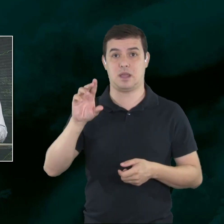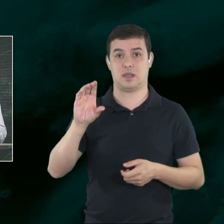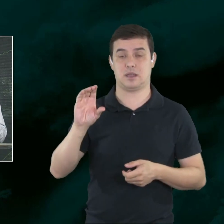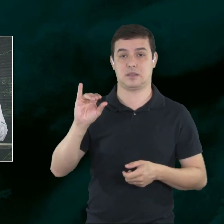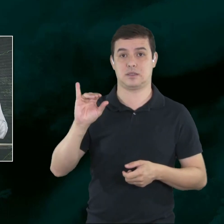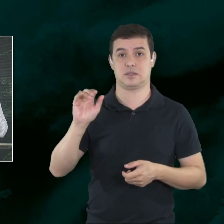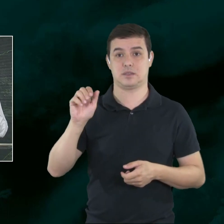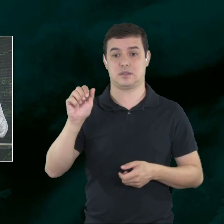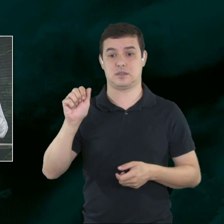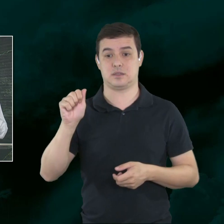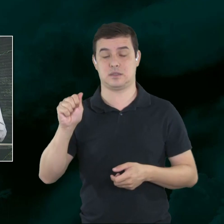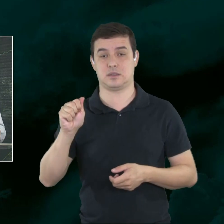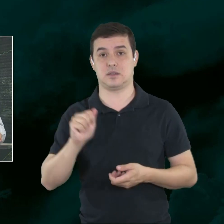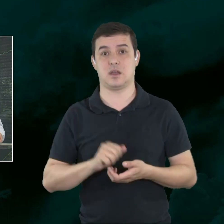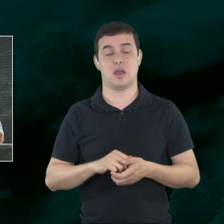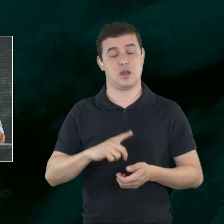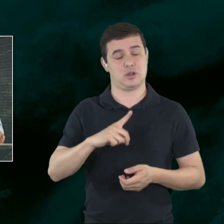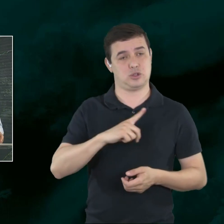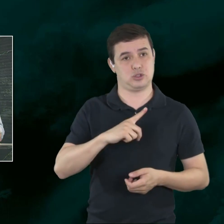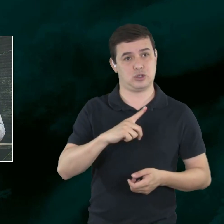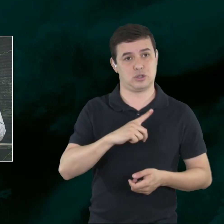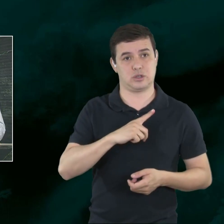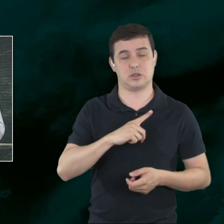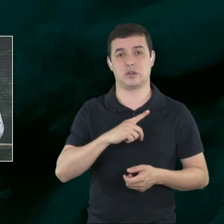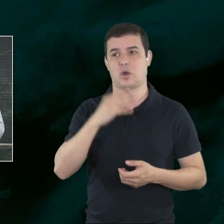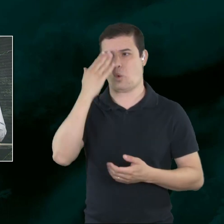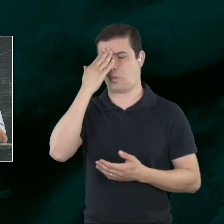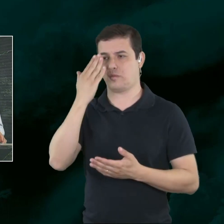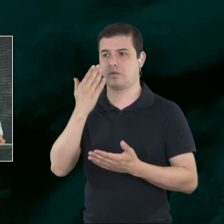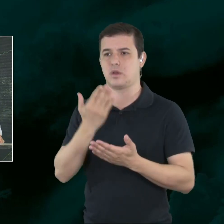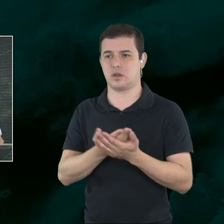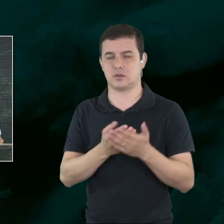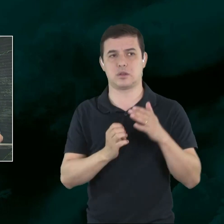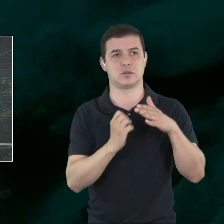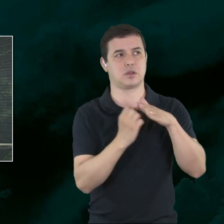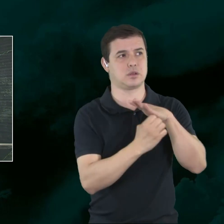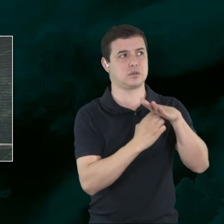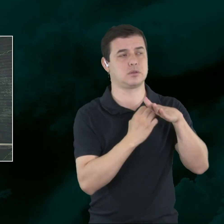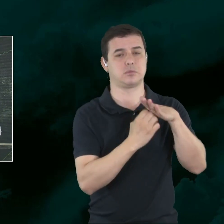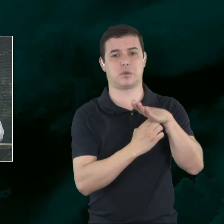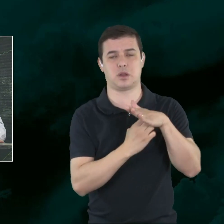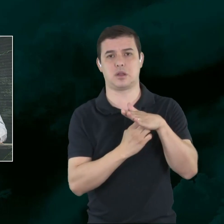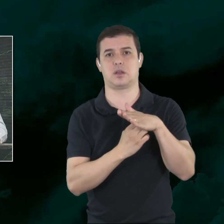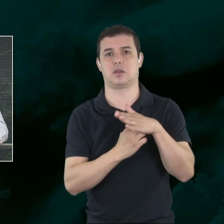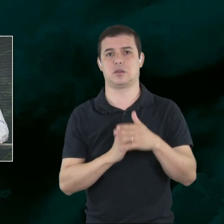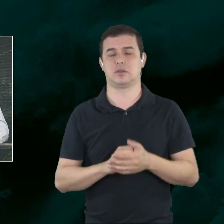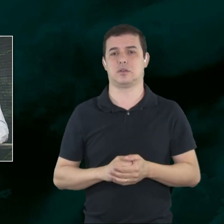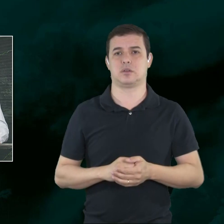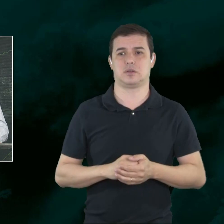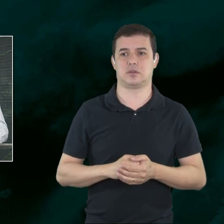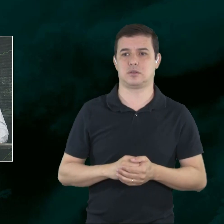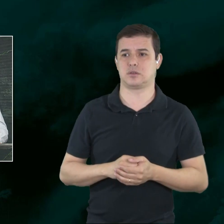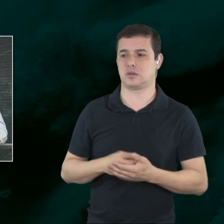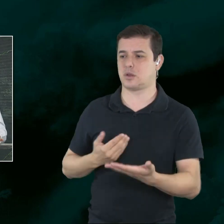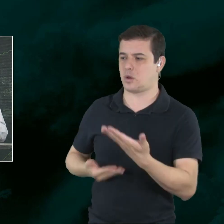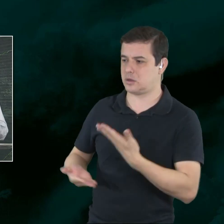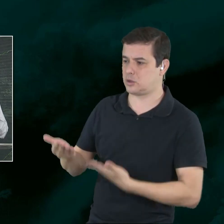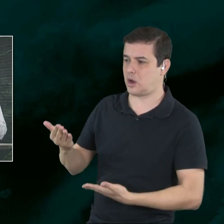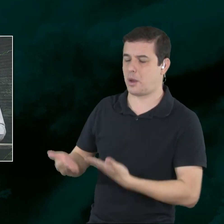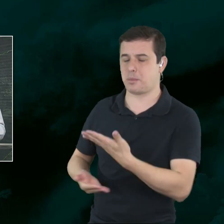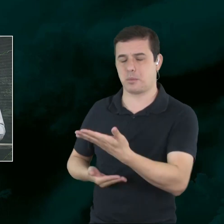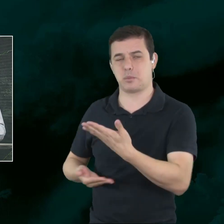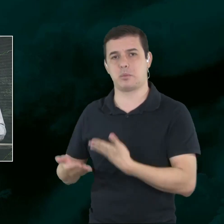Havia ainda confiança nas instituições e na solidificação das relações humanas. Mas,